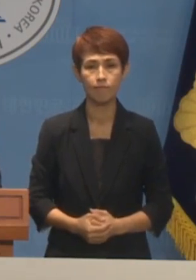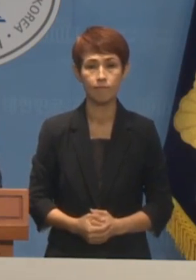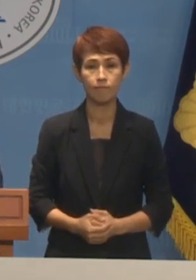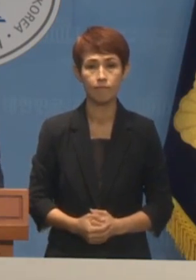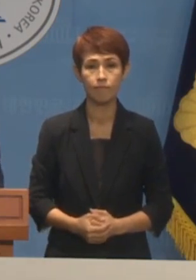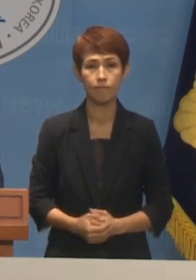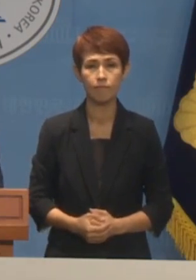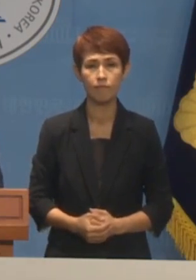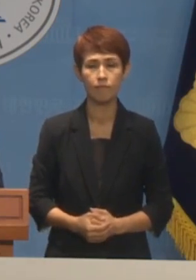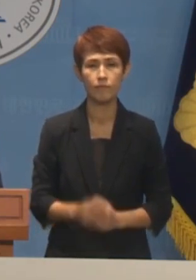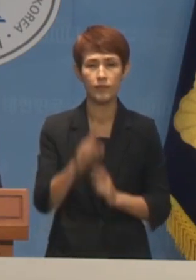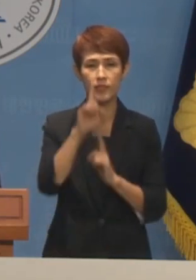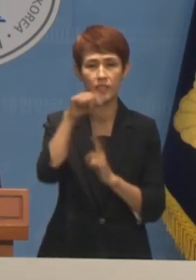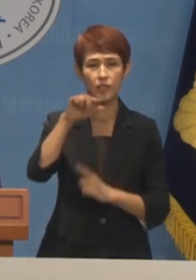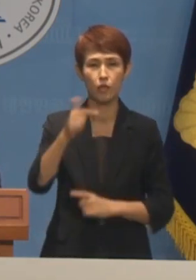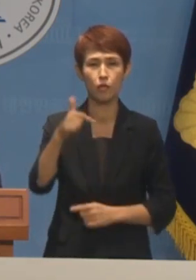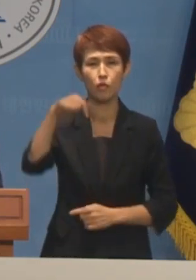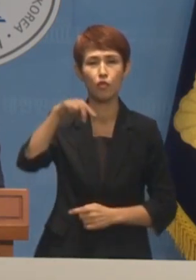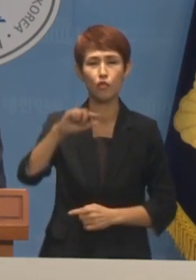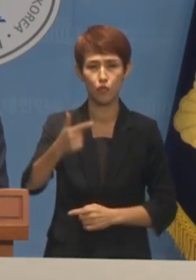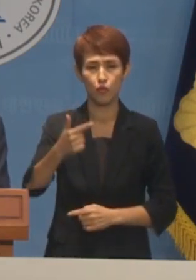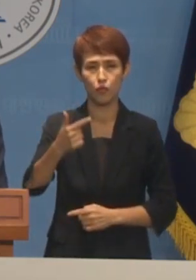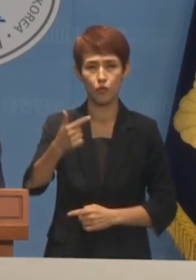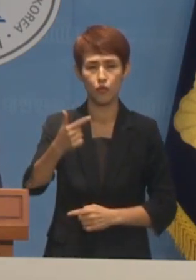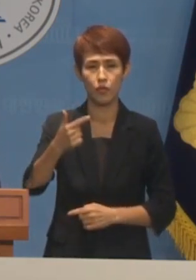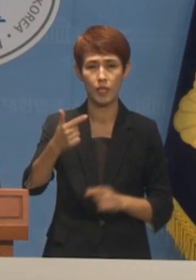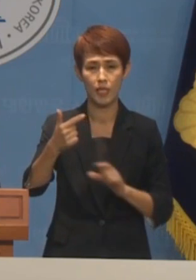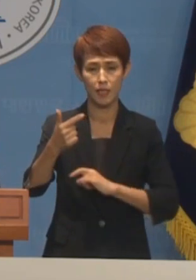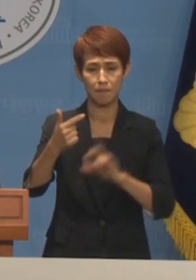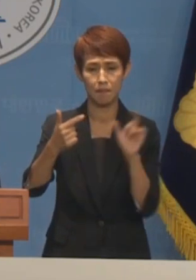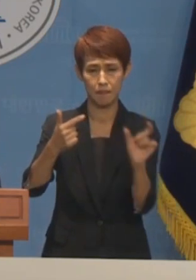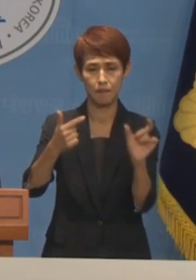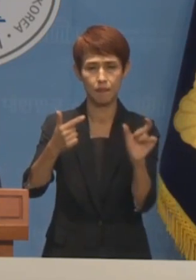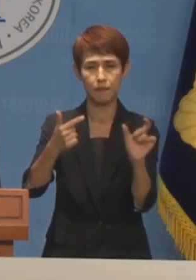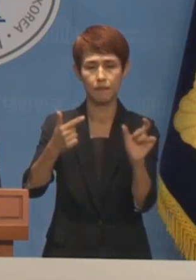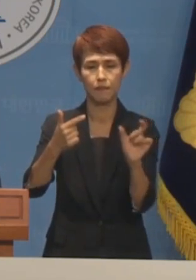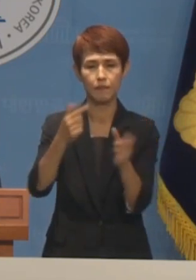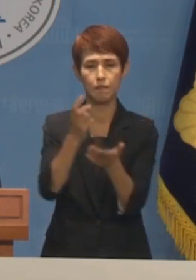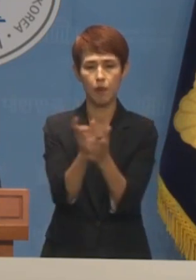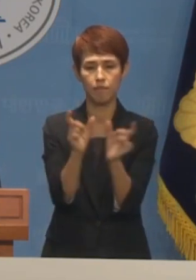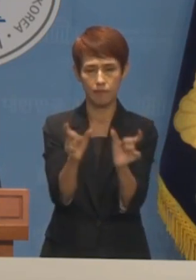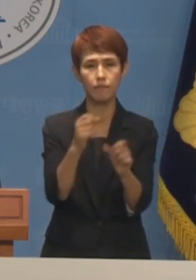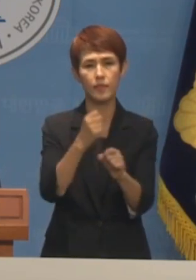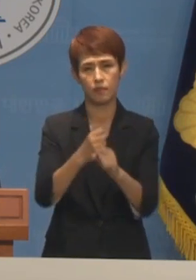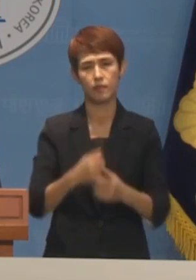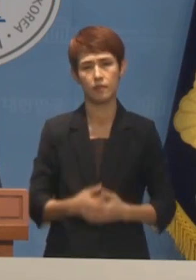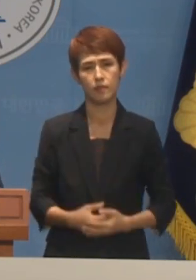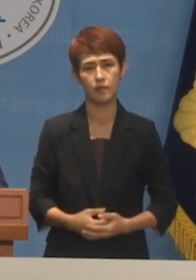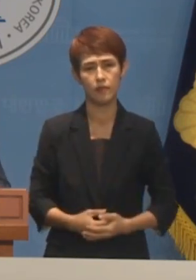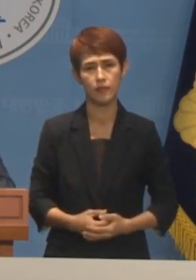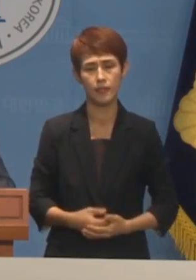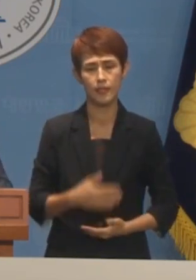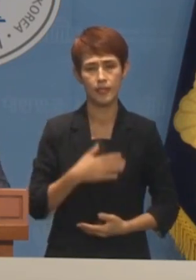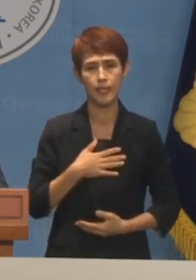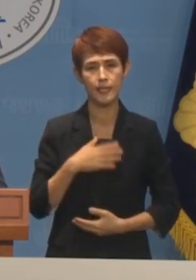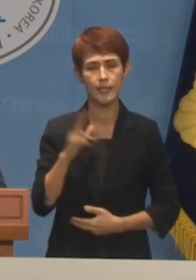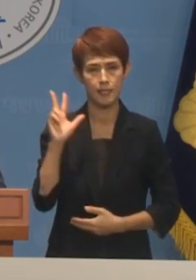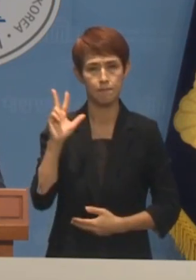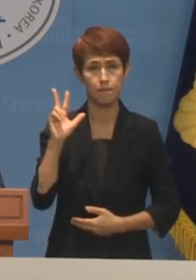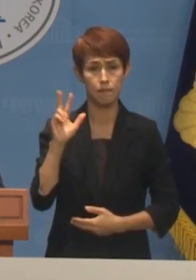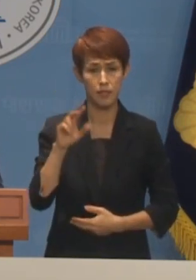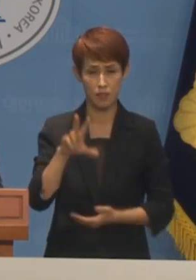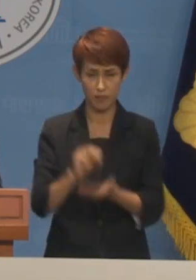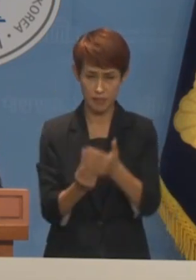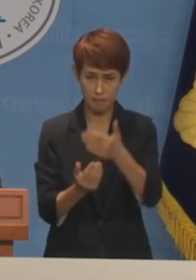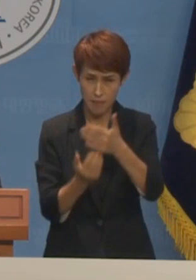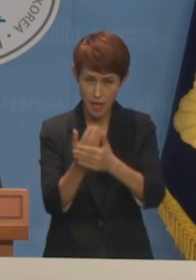우리 곁을 떠난 배우의 이름을 제정안과 나란히 두면서 다짐했습니다. 이 비극이